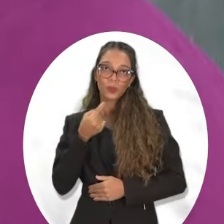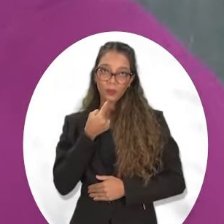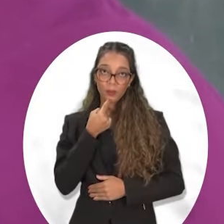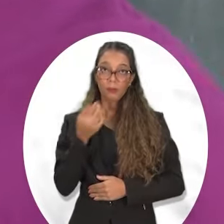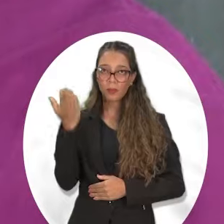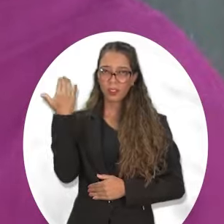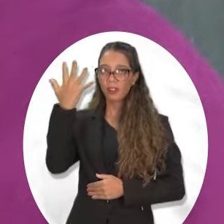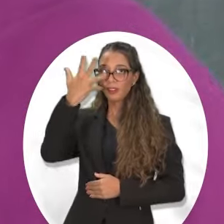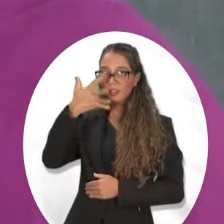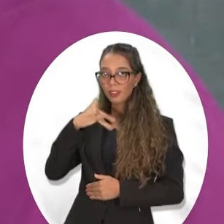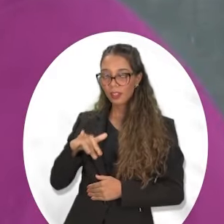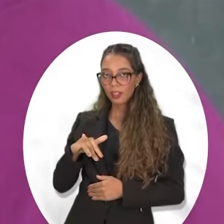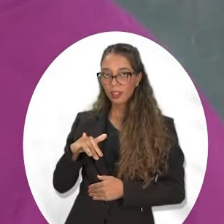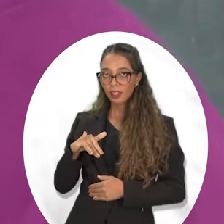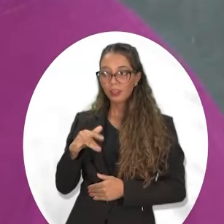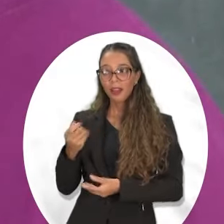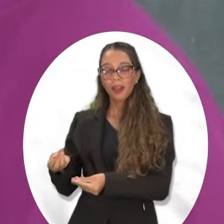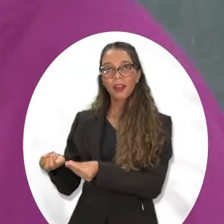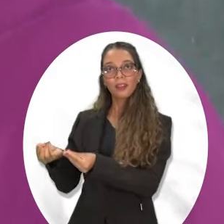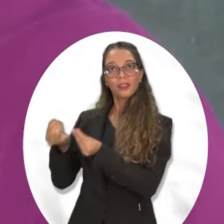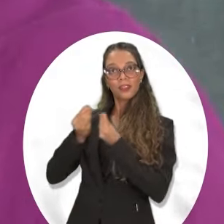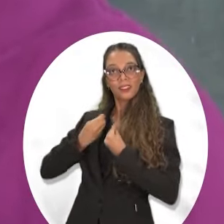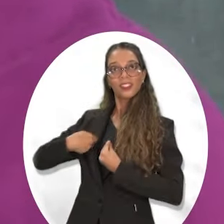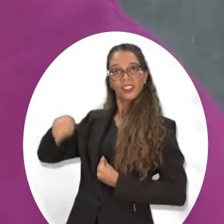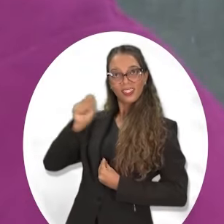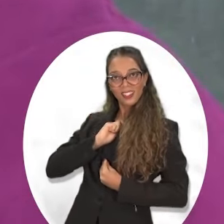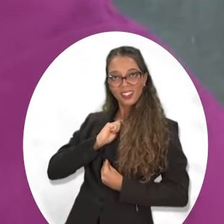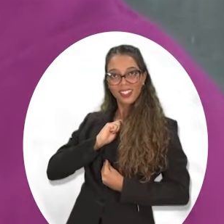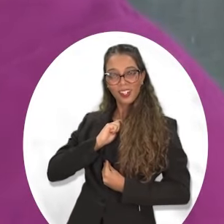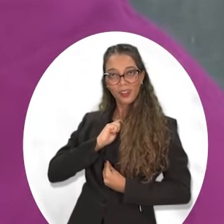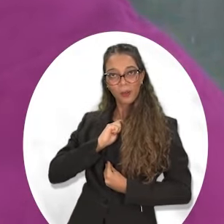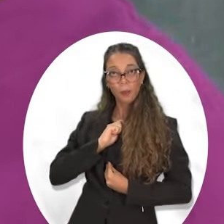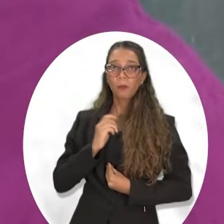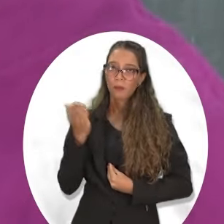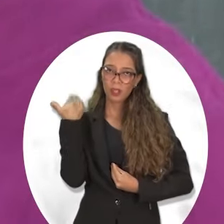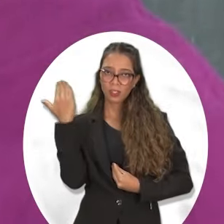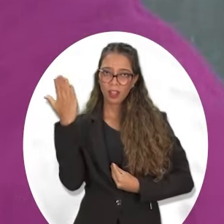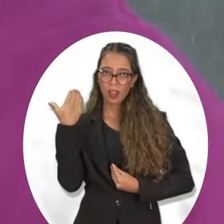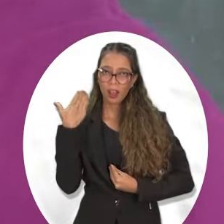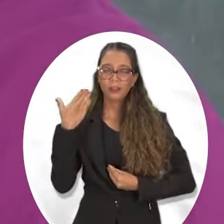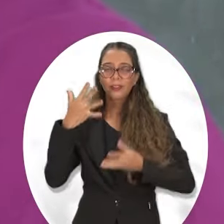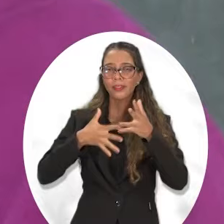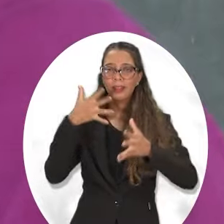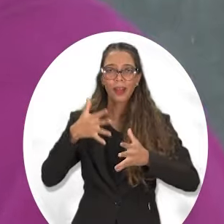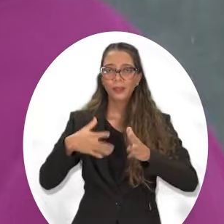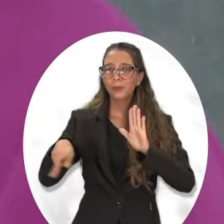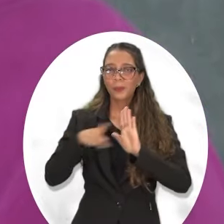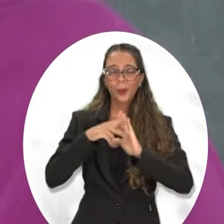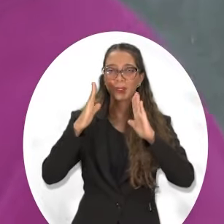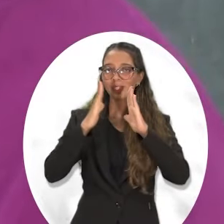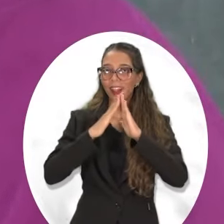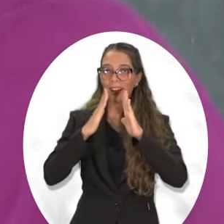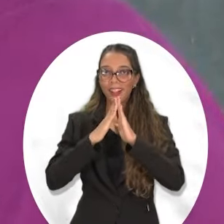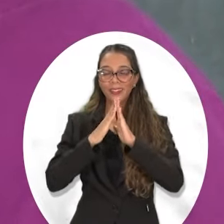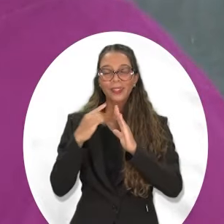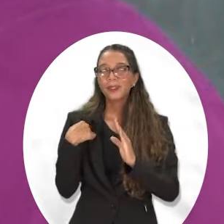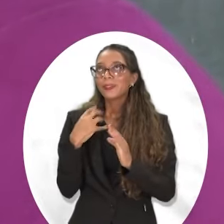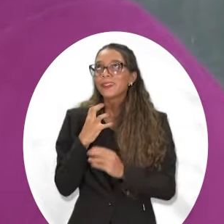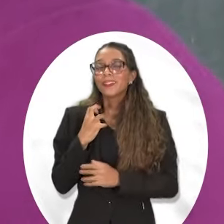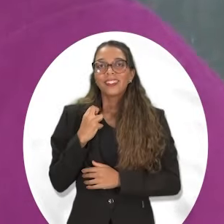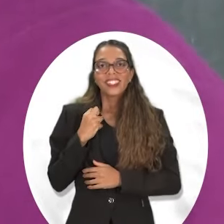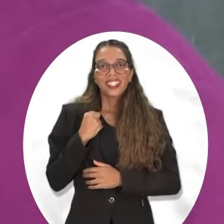e quando ela era criança, ela me deu esse sinal. Na época, era um sinal caseiro, mas que eu abracei.